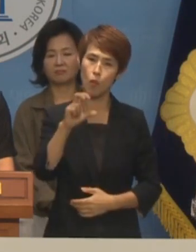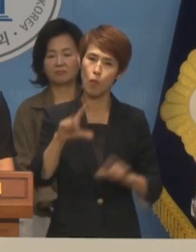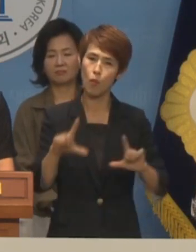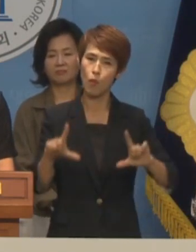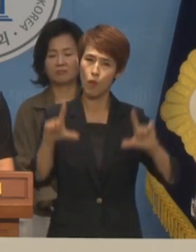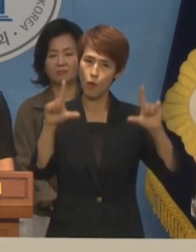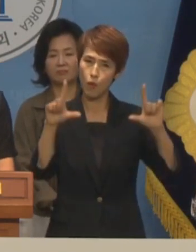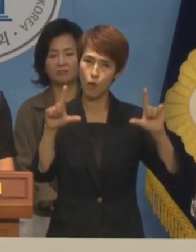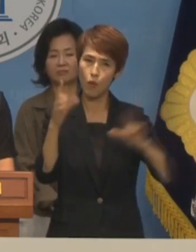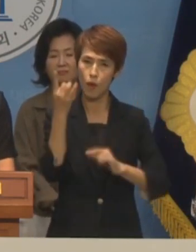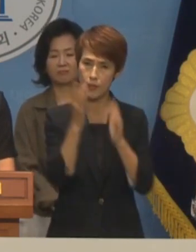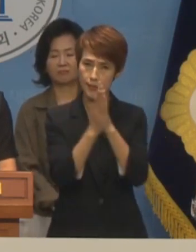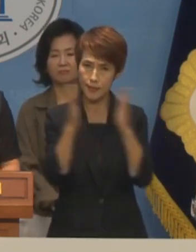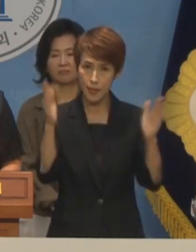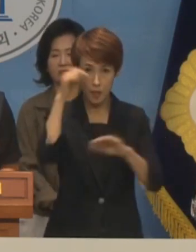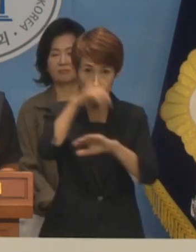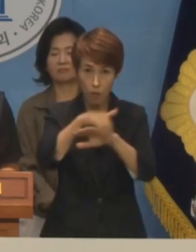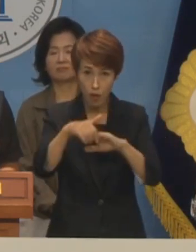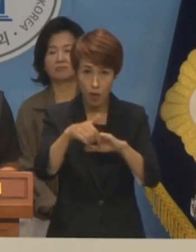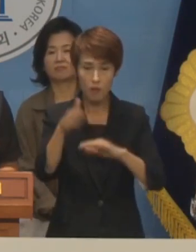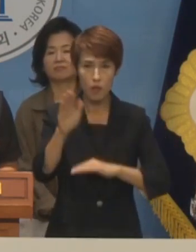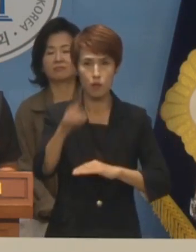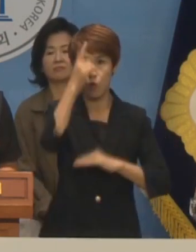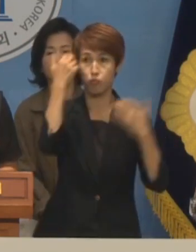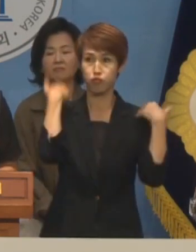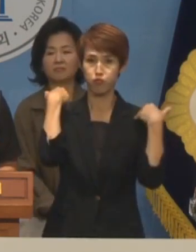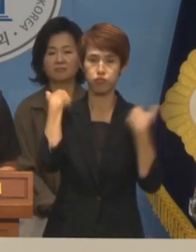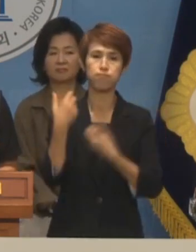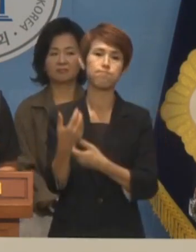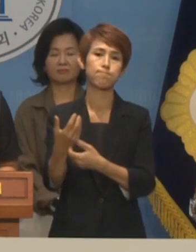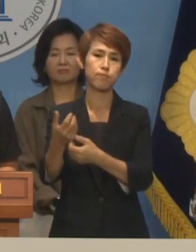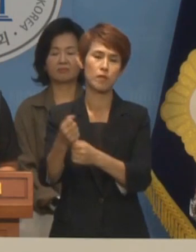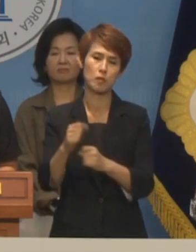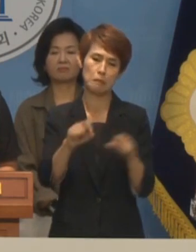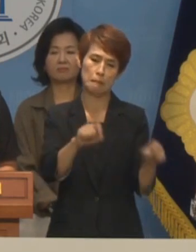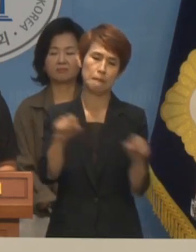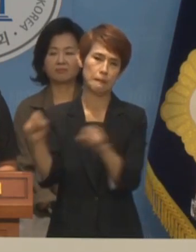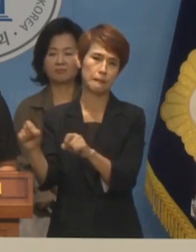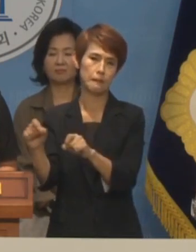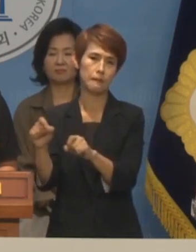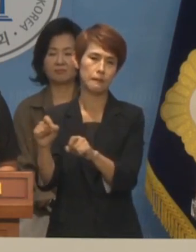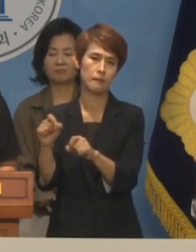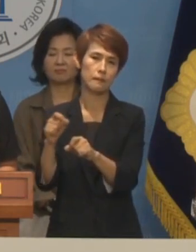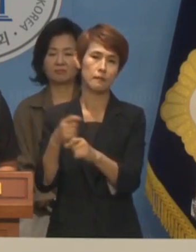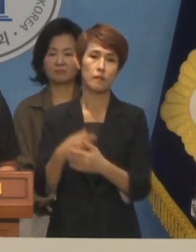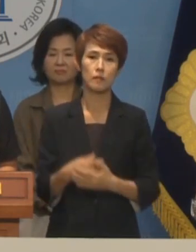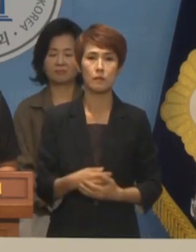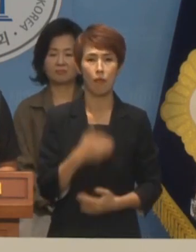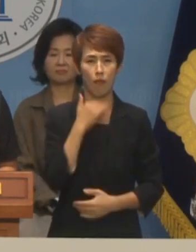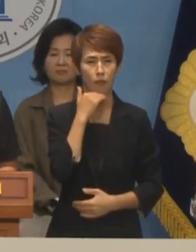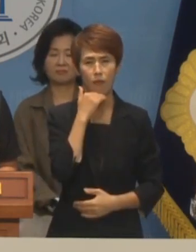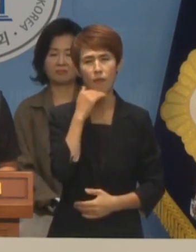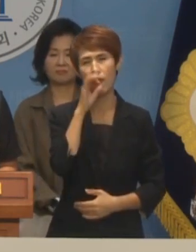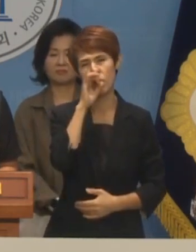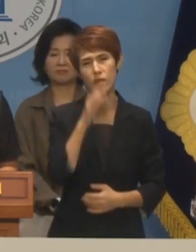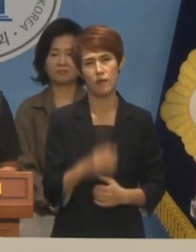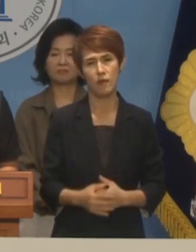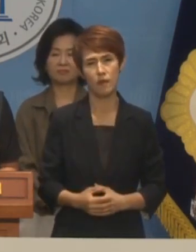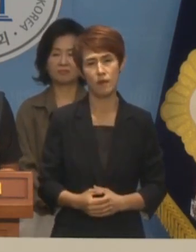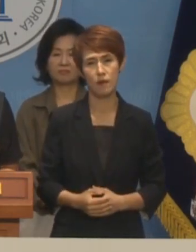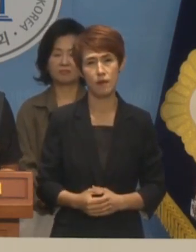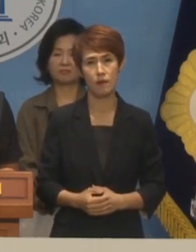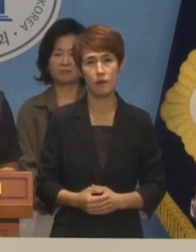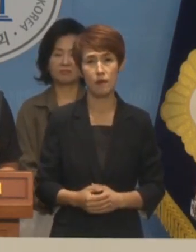2025년에 본 사업이 예정되었지만 정부는 2년을 더 미뤘습니다. 더 이상 기다릴 수는 없습니다.